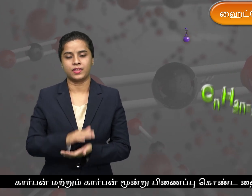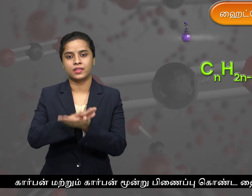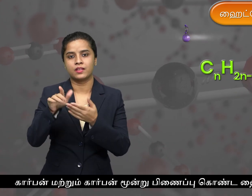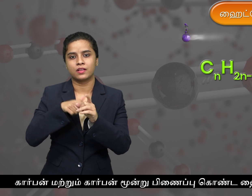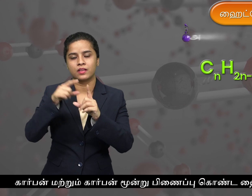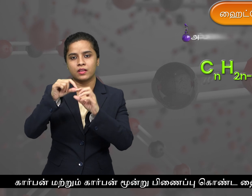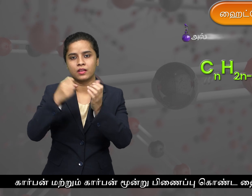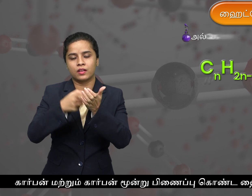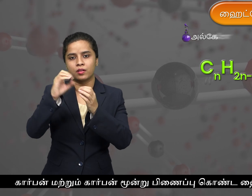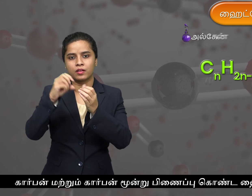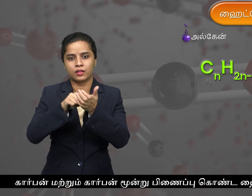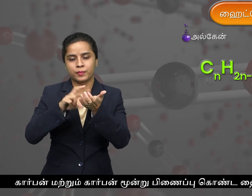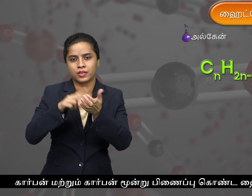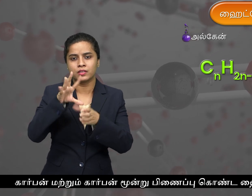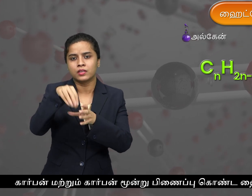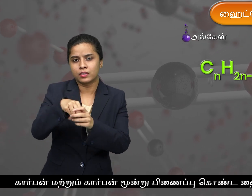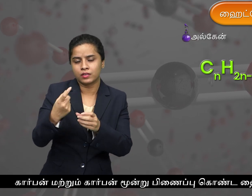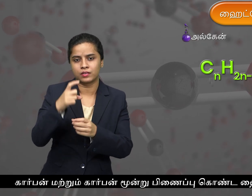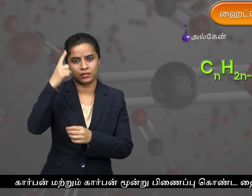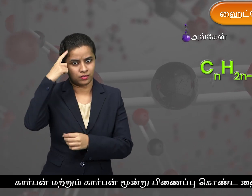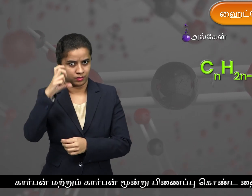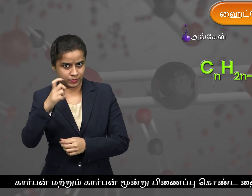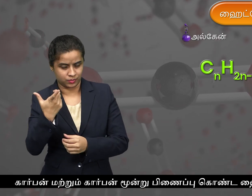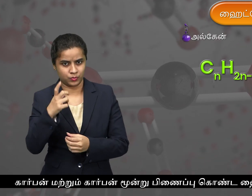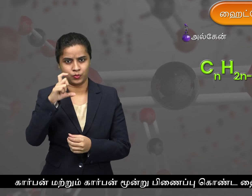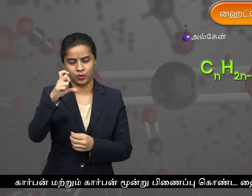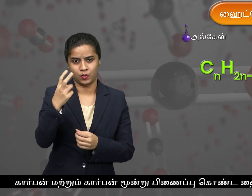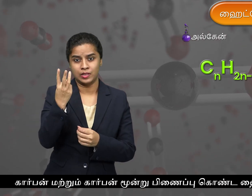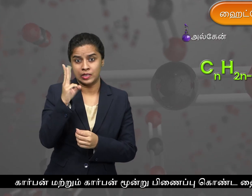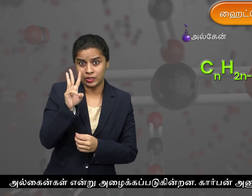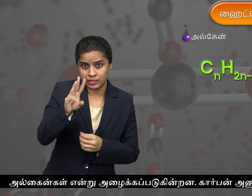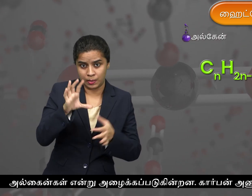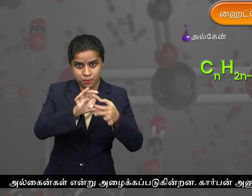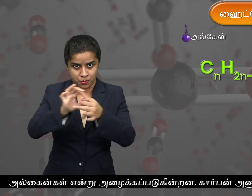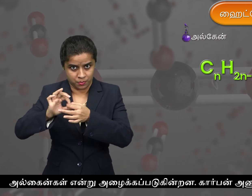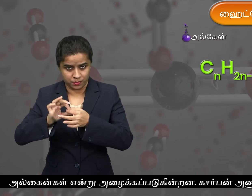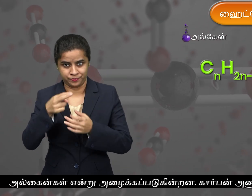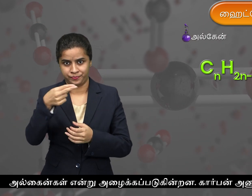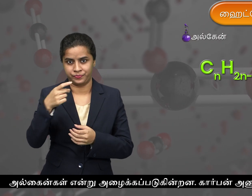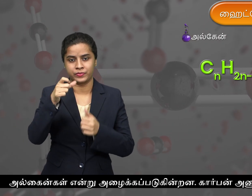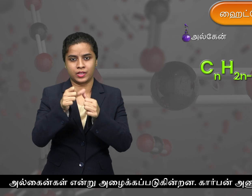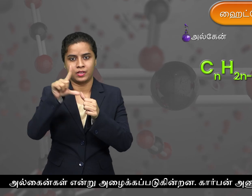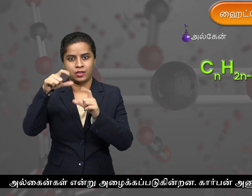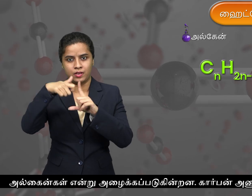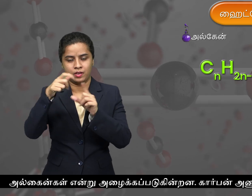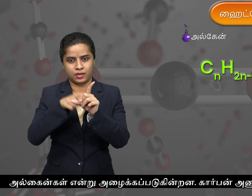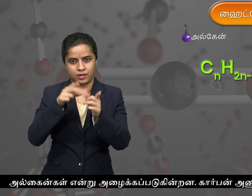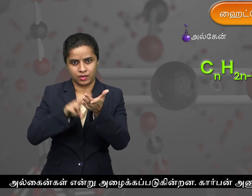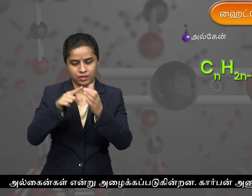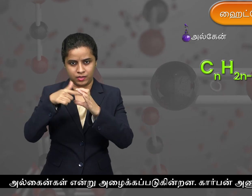கார்பன் மற்றும் கார்பன் 3 பிணைப்பு கொண்ட ஹைட்ரோகார்பன்கள் அல்கைன்கள் என்று அழைக்கப்படுகின்றன. கார்பன்